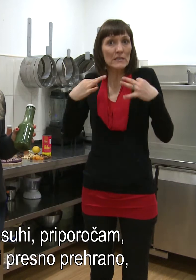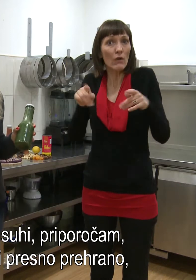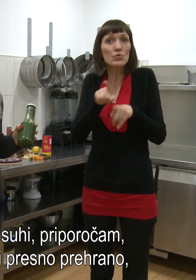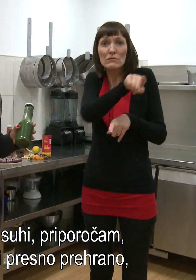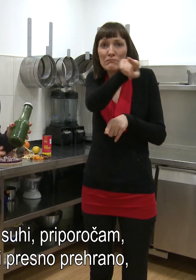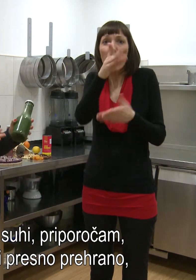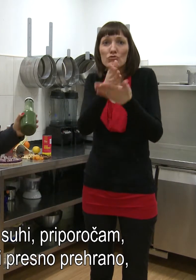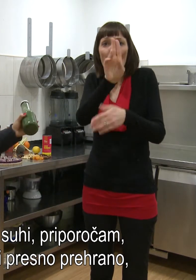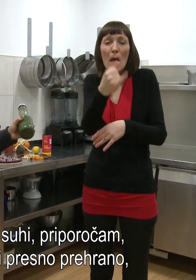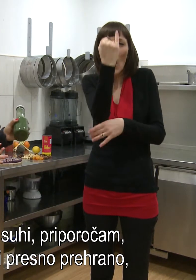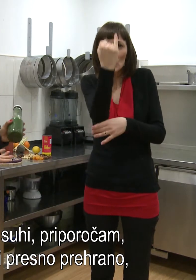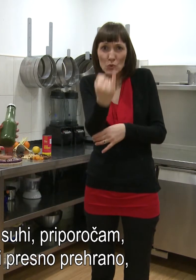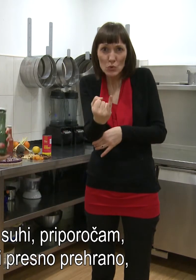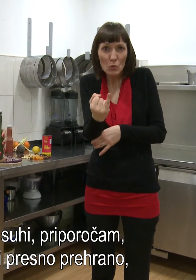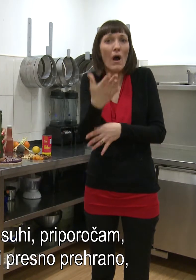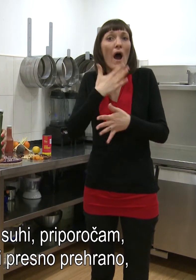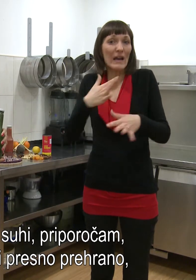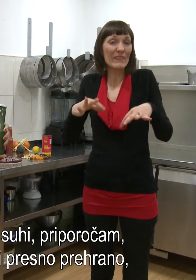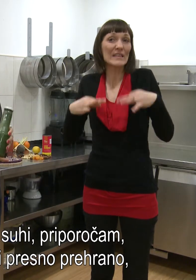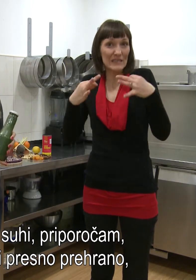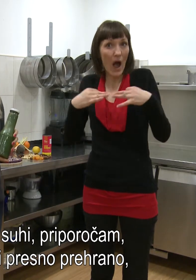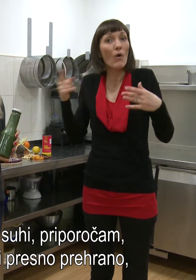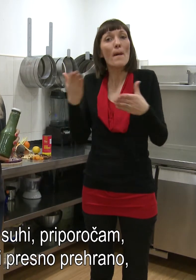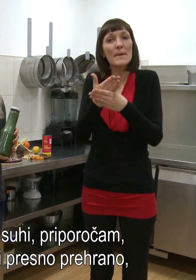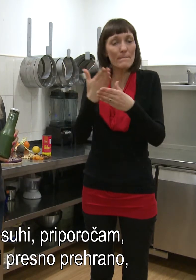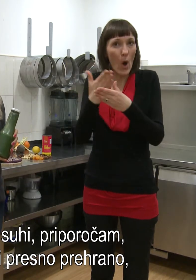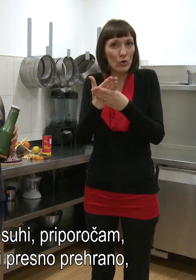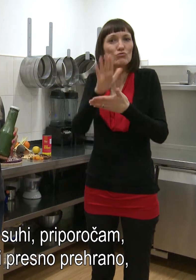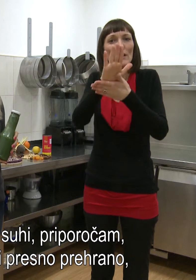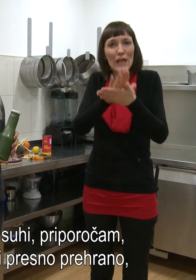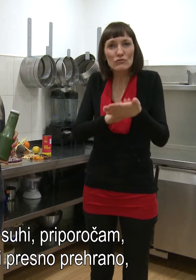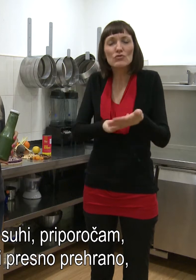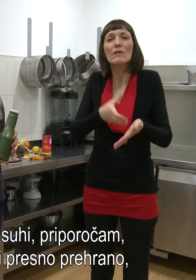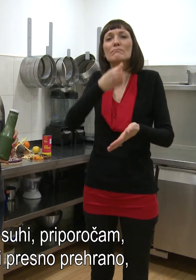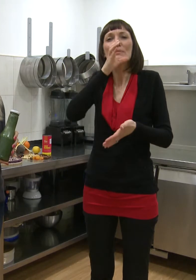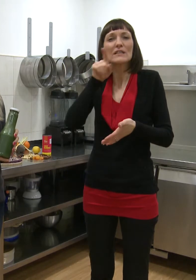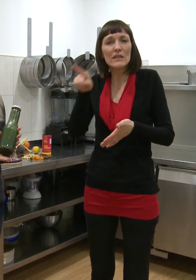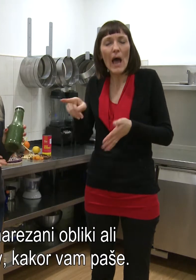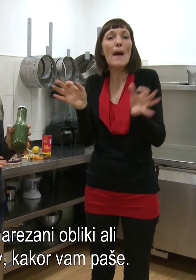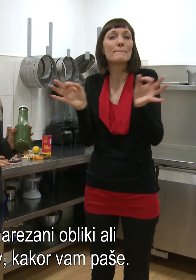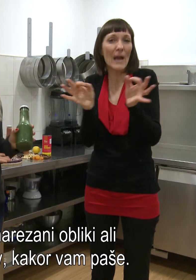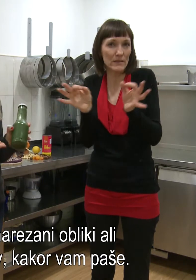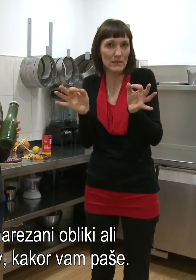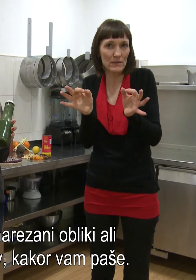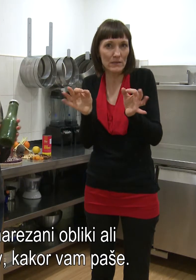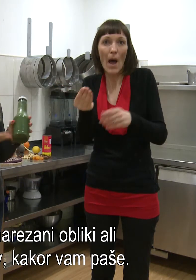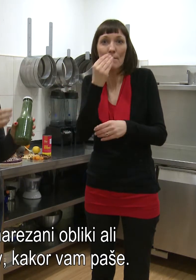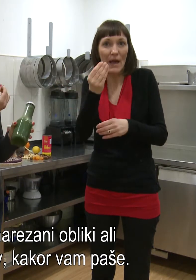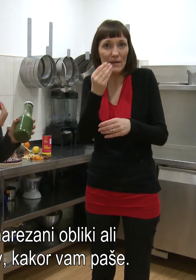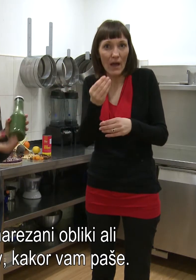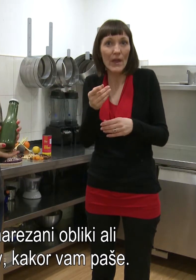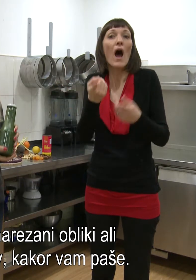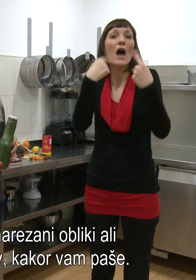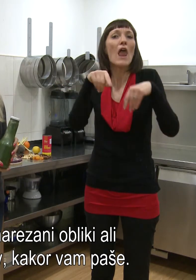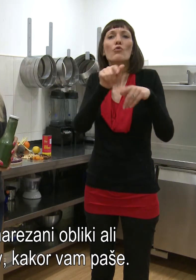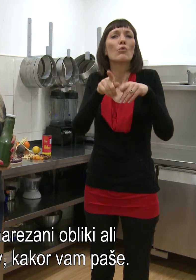suhi, kakorkoli priporočam, da začnete uživati presno hrano, lahko v surovi,